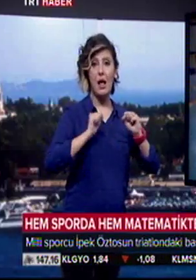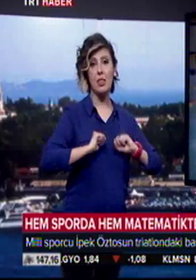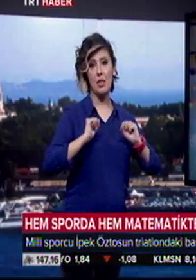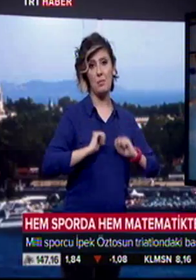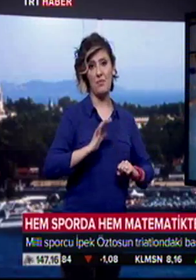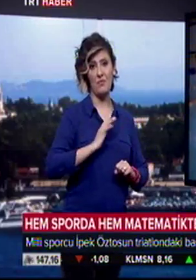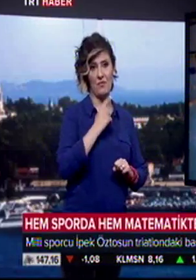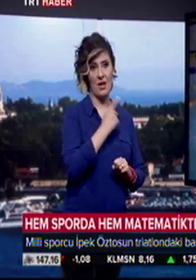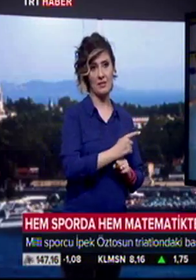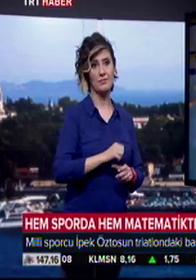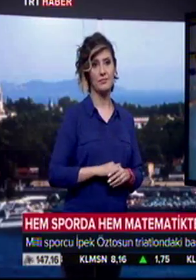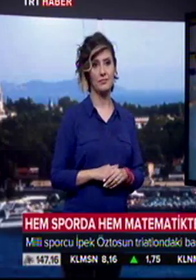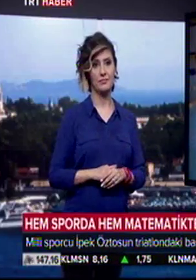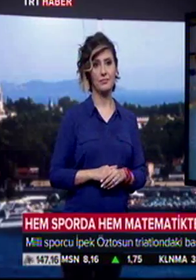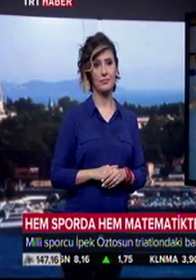var.